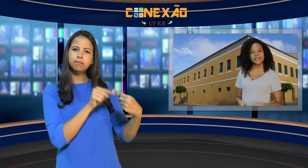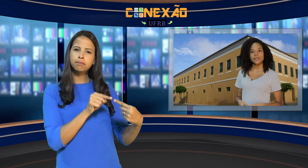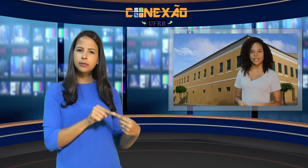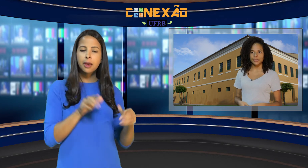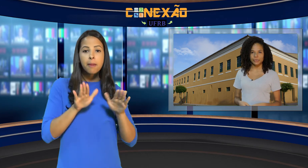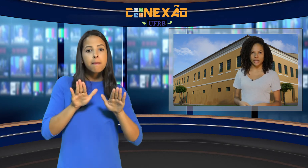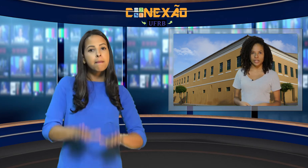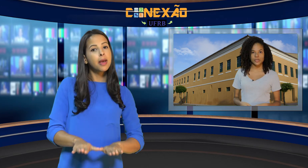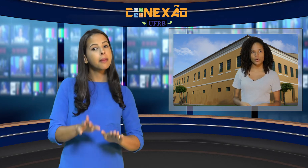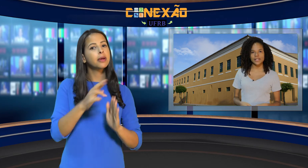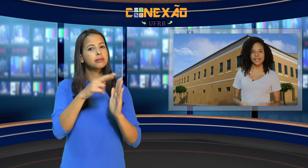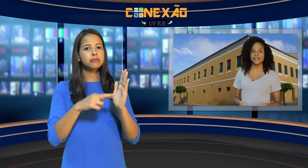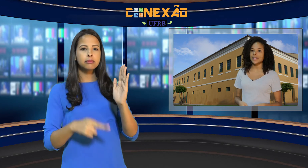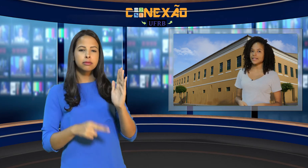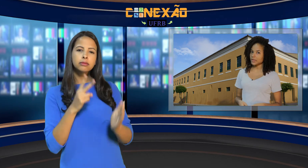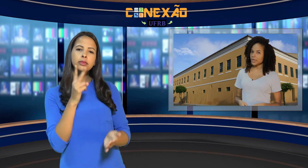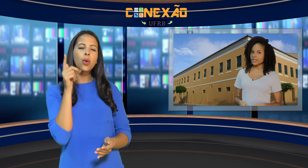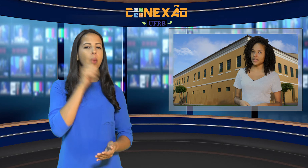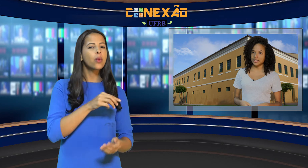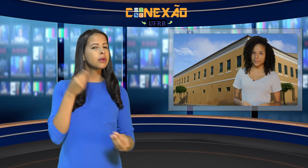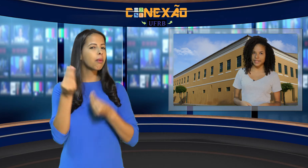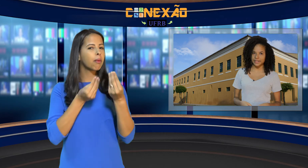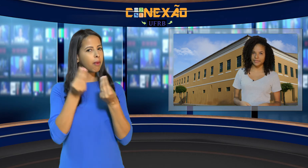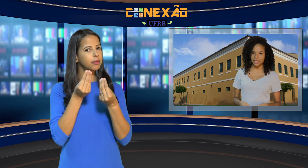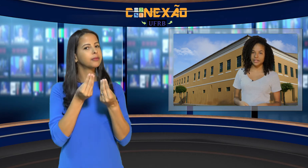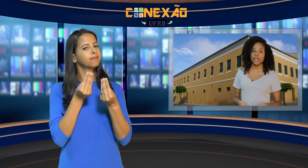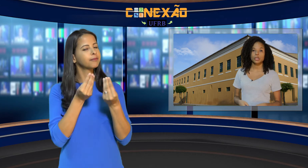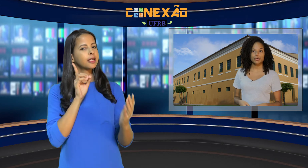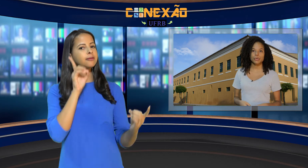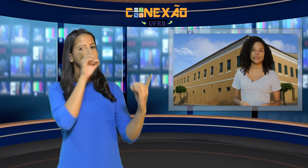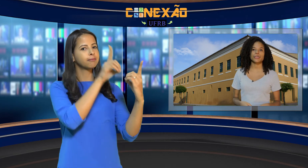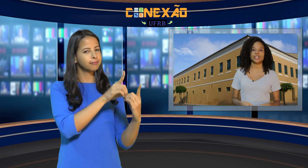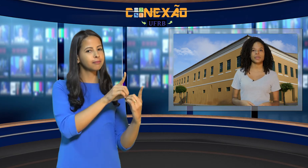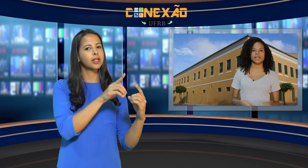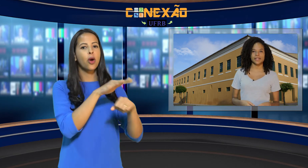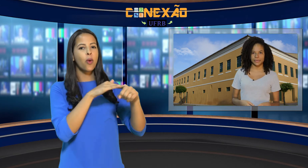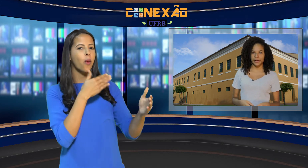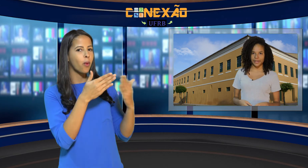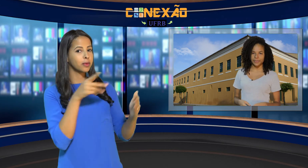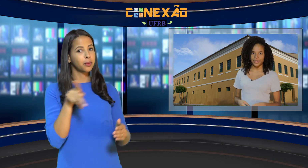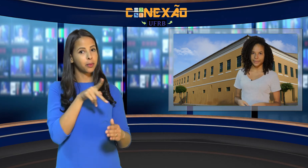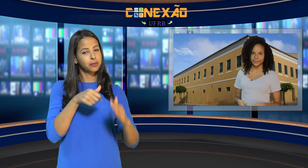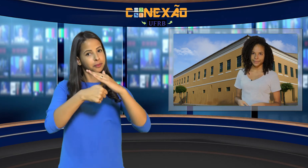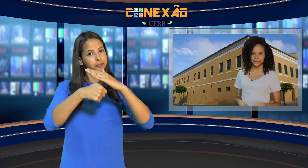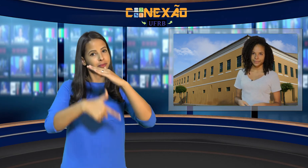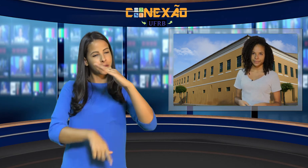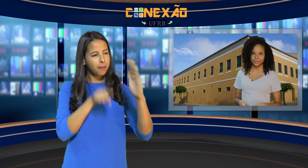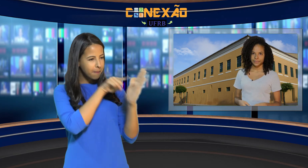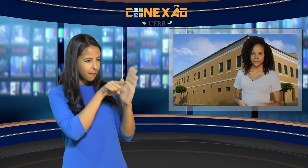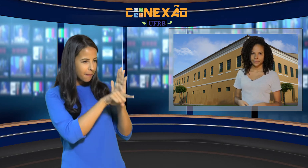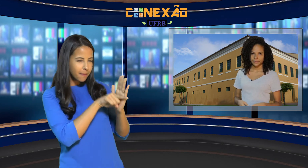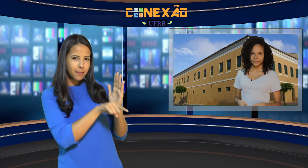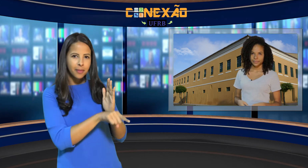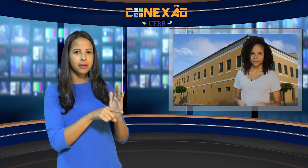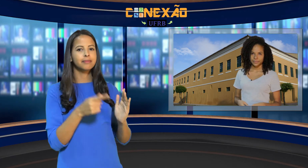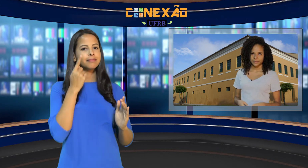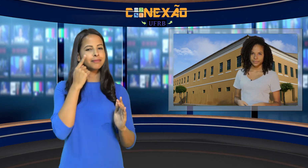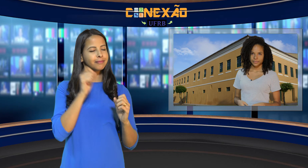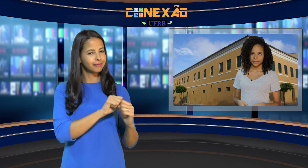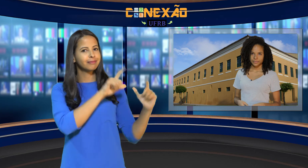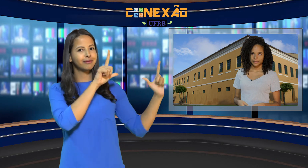a permanência dos estudantes com necessidades educacionais específicas nos cursos de graduação da UFRB.